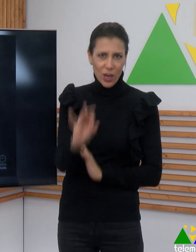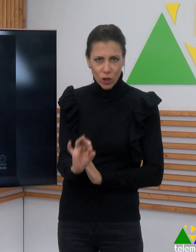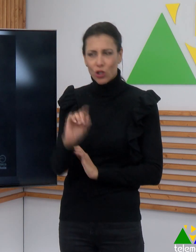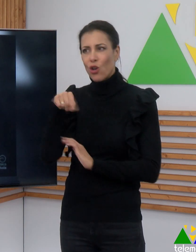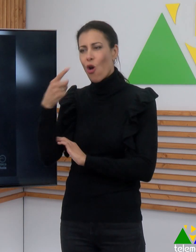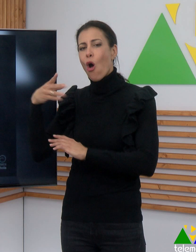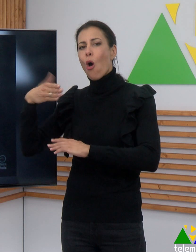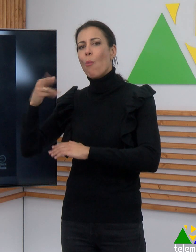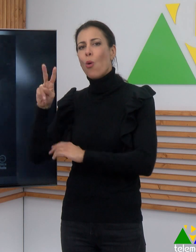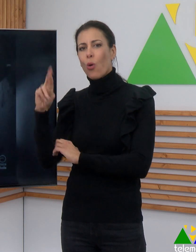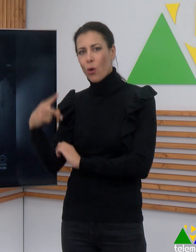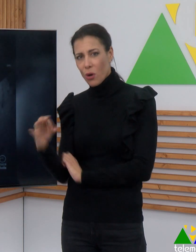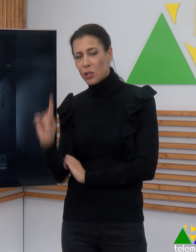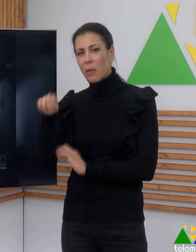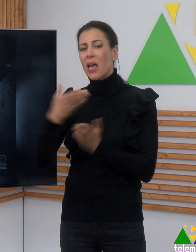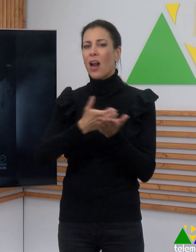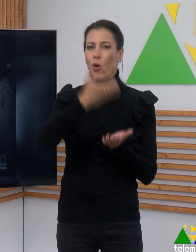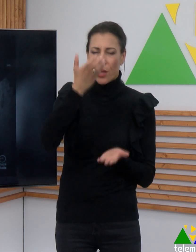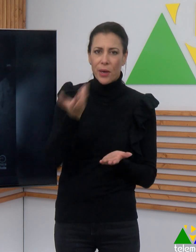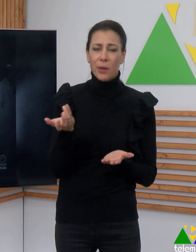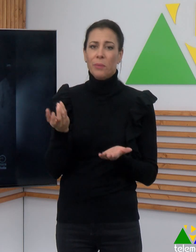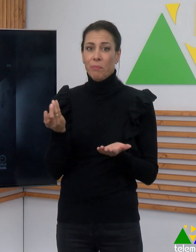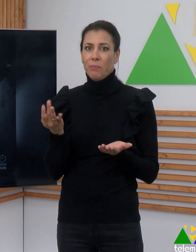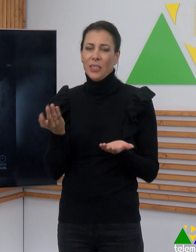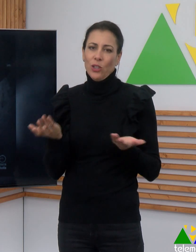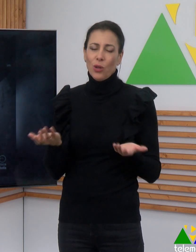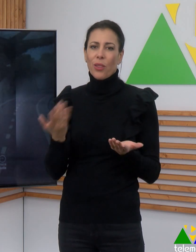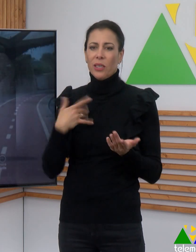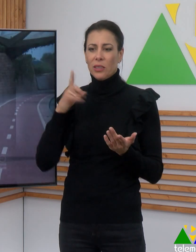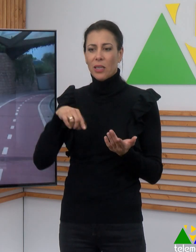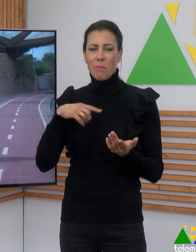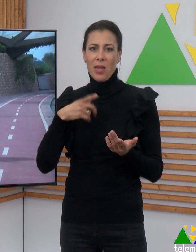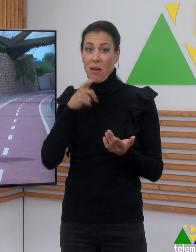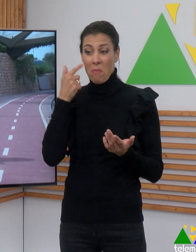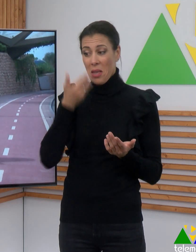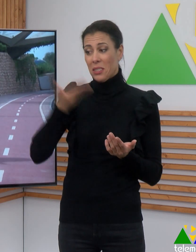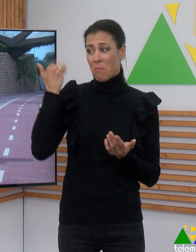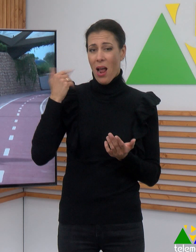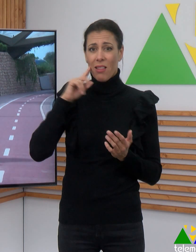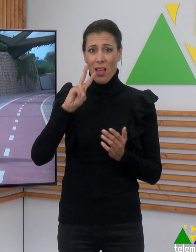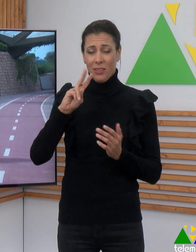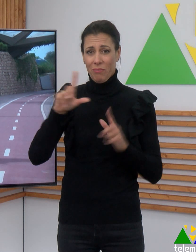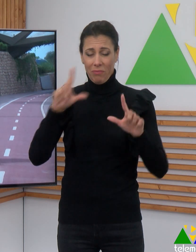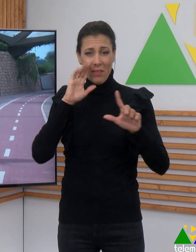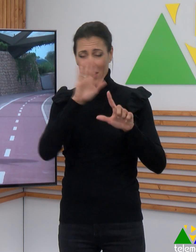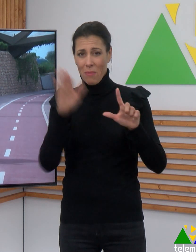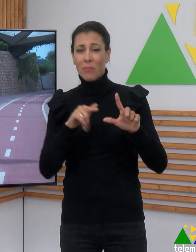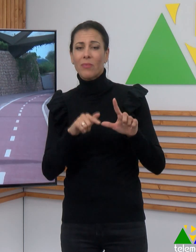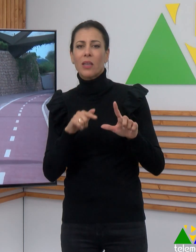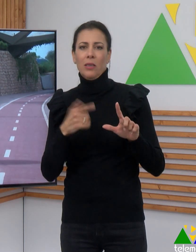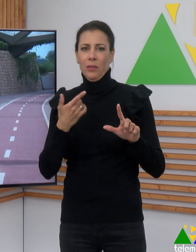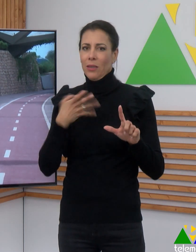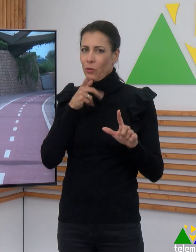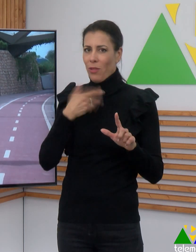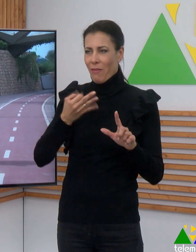Burgos, la fábrica de la Alcolera, como quieran ustedes llamarla, esta que tenemos aquí a nuestras espaldas. Y si ustedes quieren volver a recordarla, solo echar para atrás